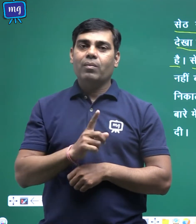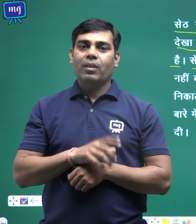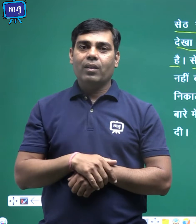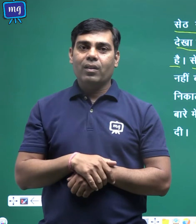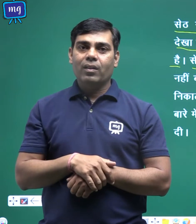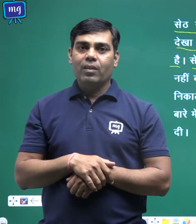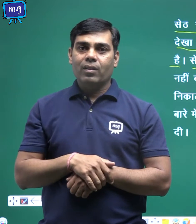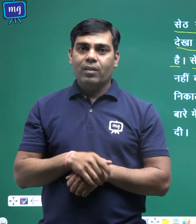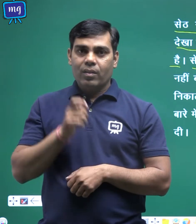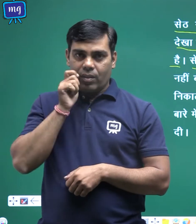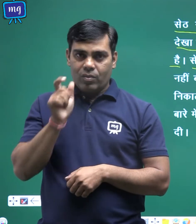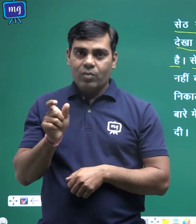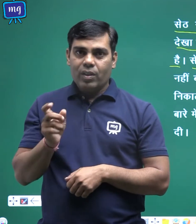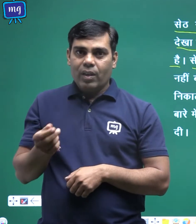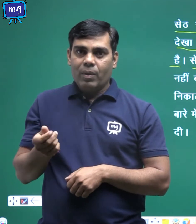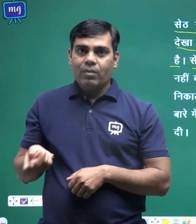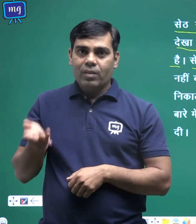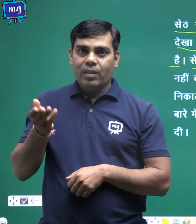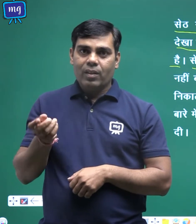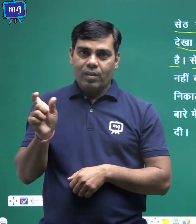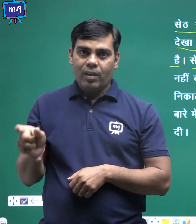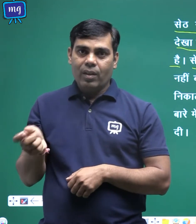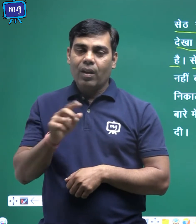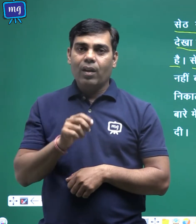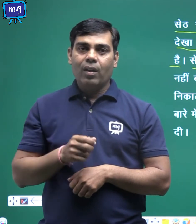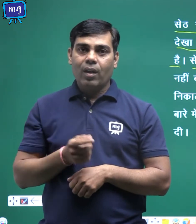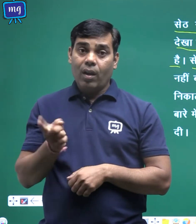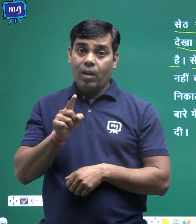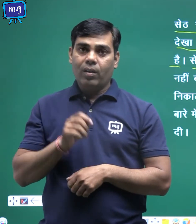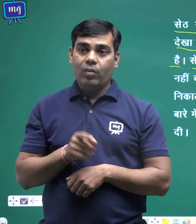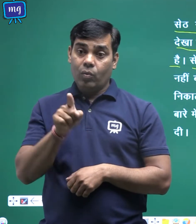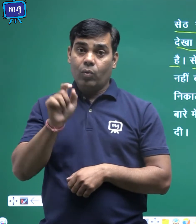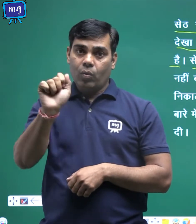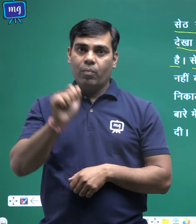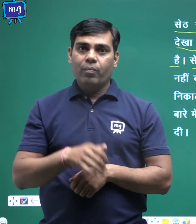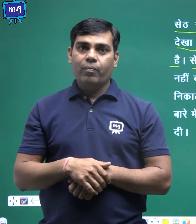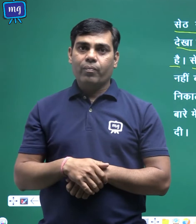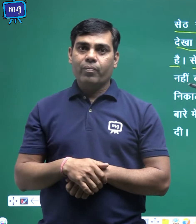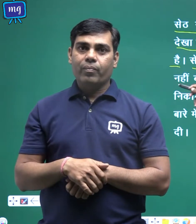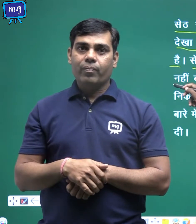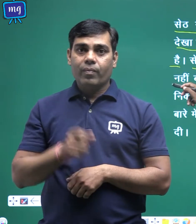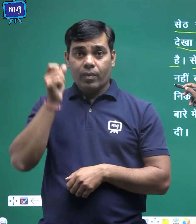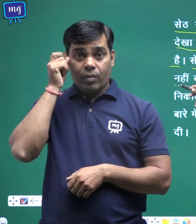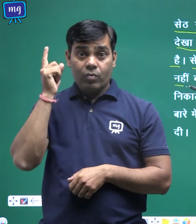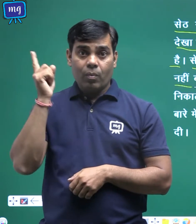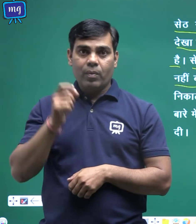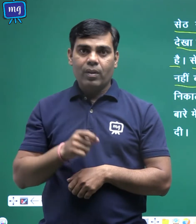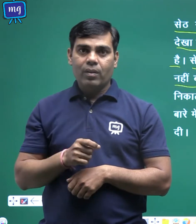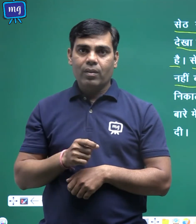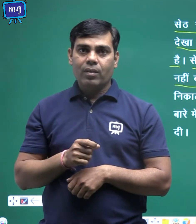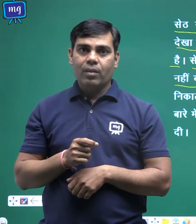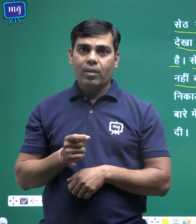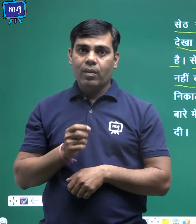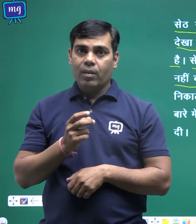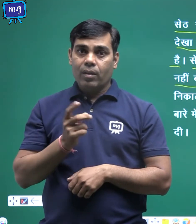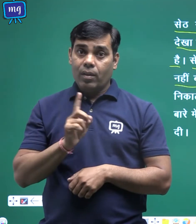सेठ ने कहा कि अगर तुम स्वप्न नहीं